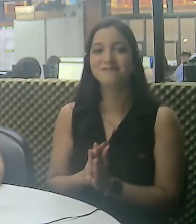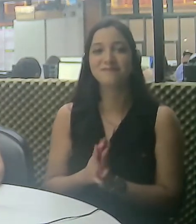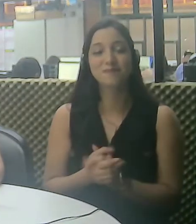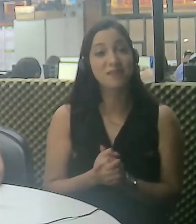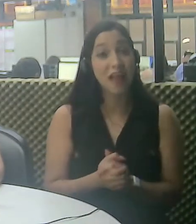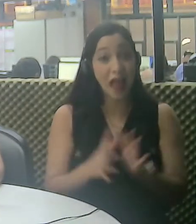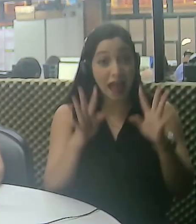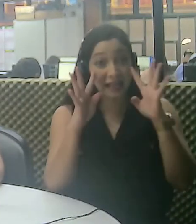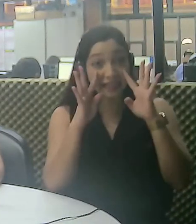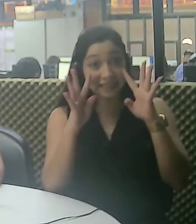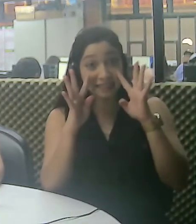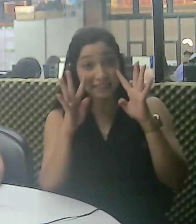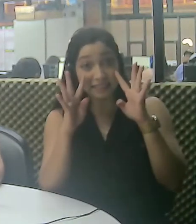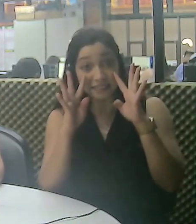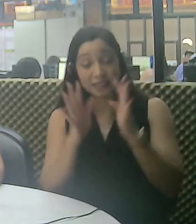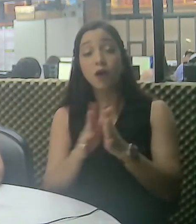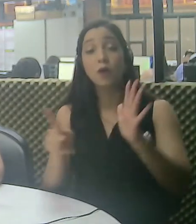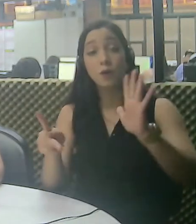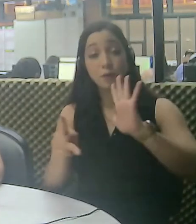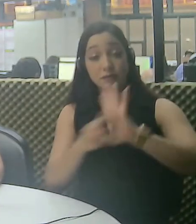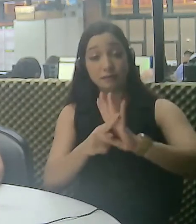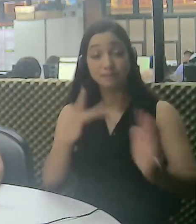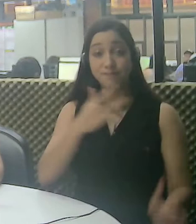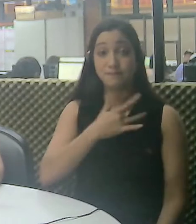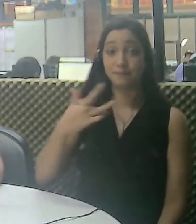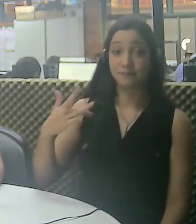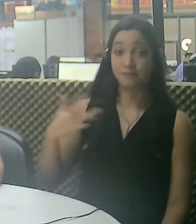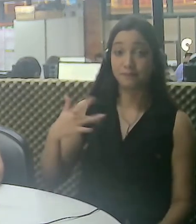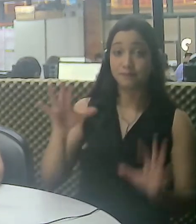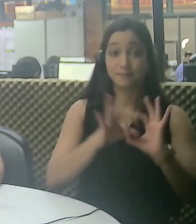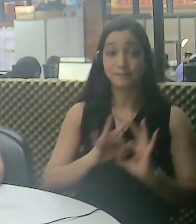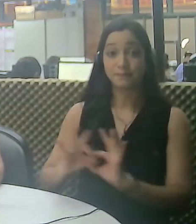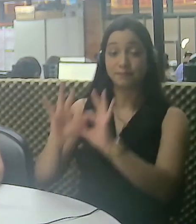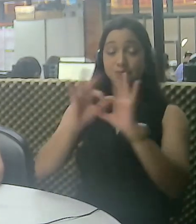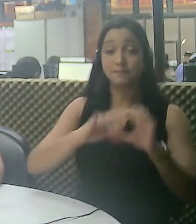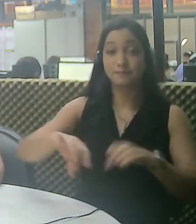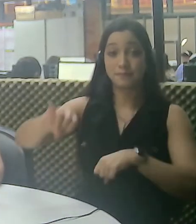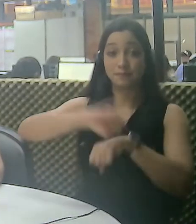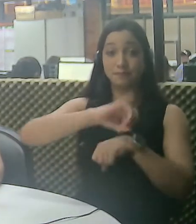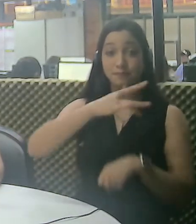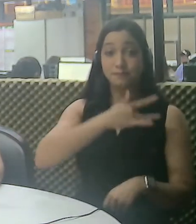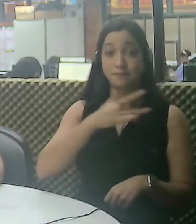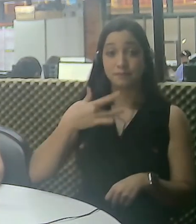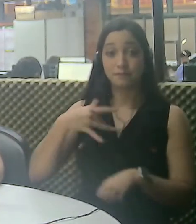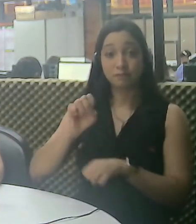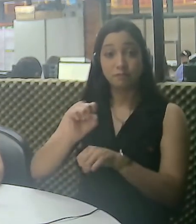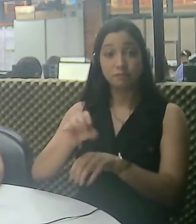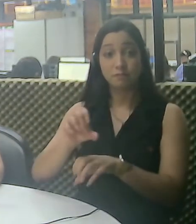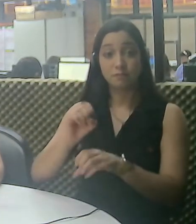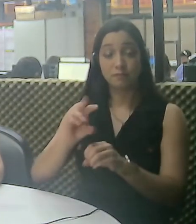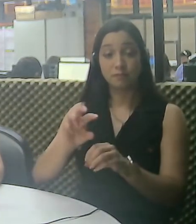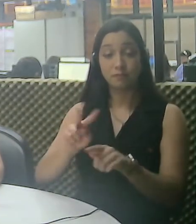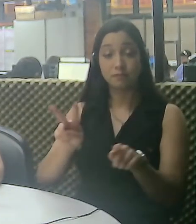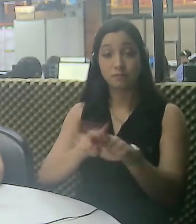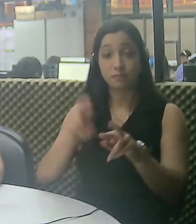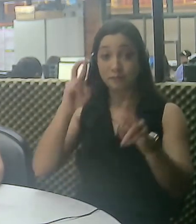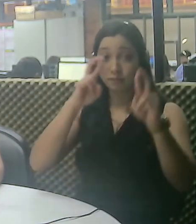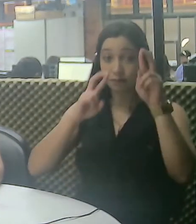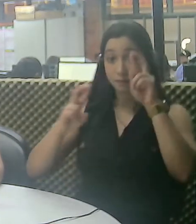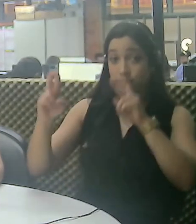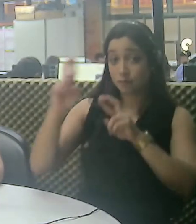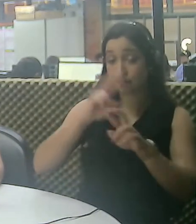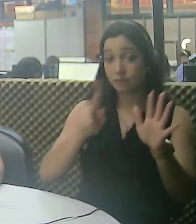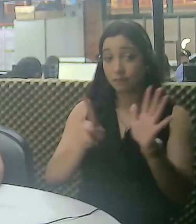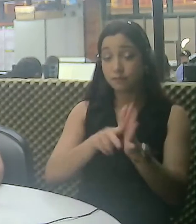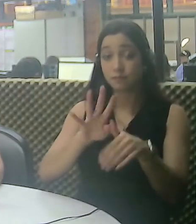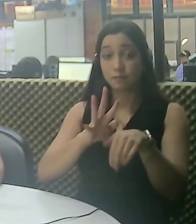A atenção primária em saúde, em conjunto com o Centro de Educação Permanente em Saúde, com apoio da Vigilância